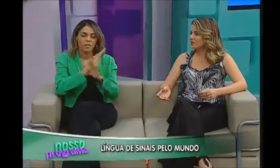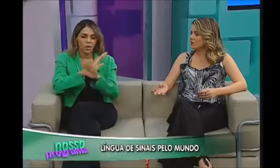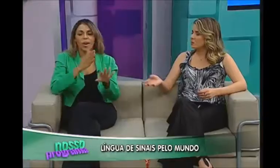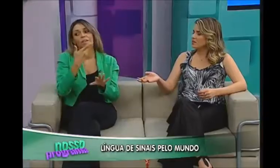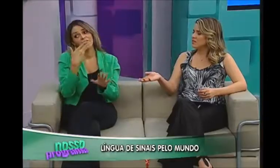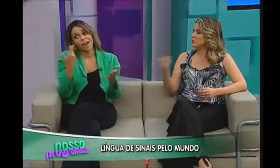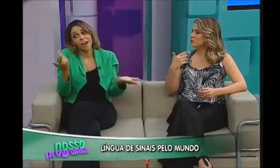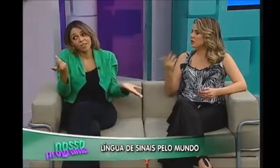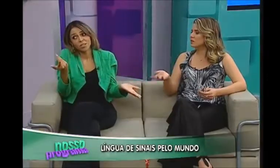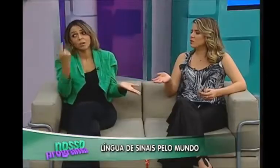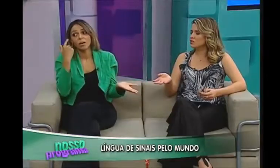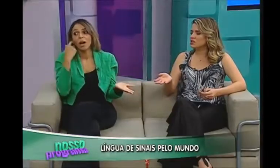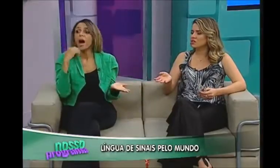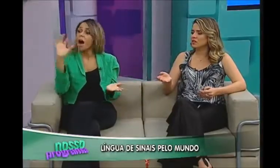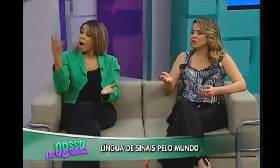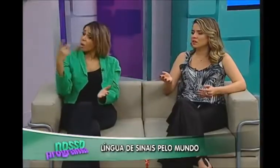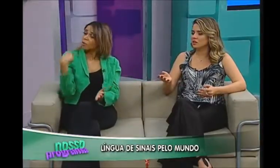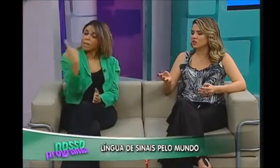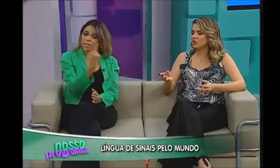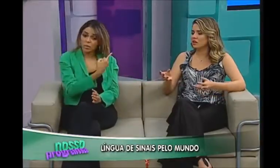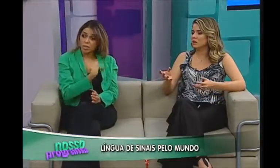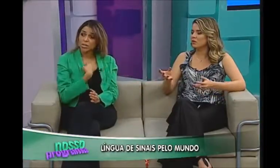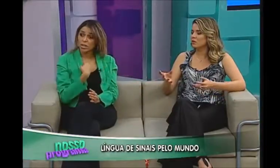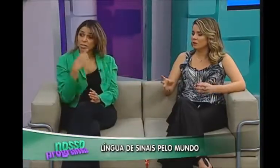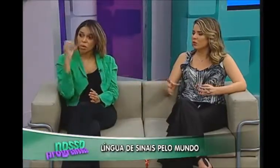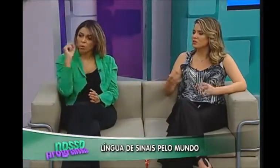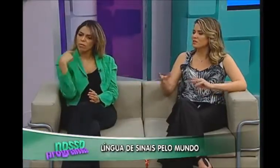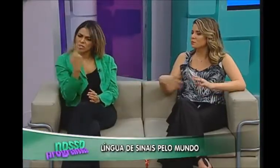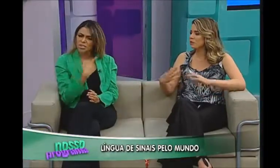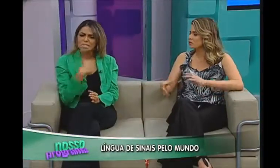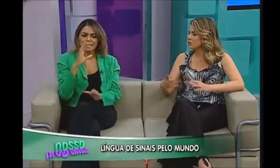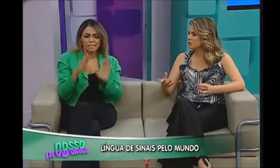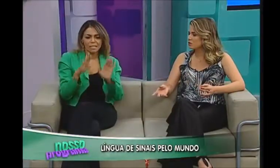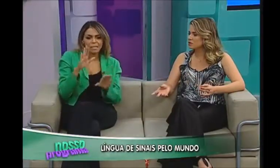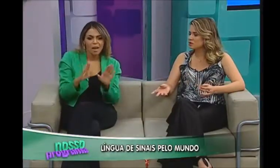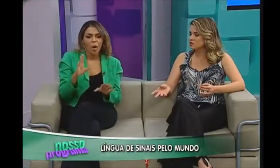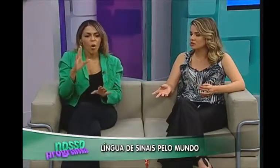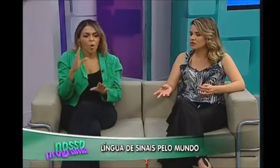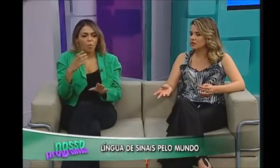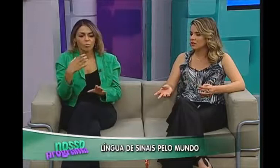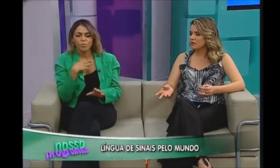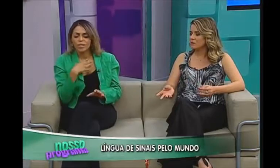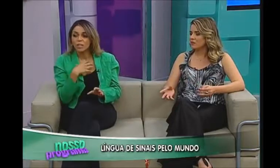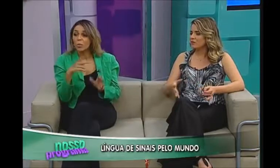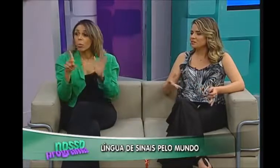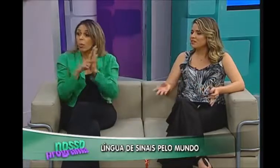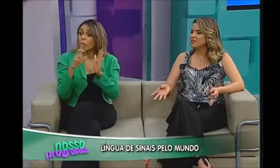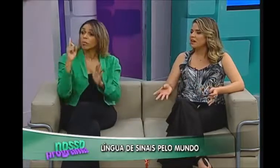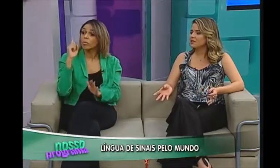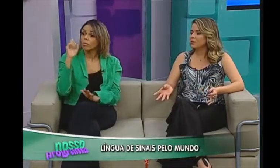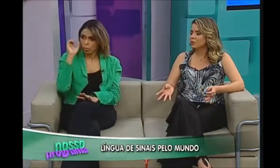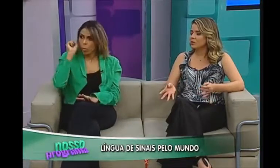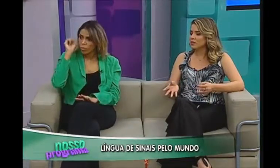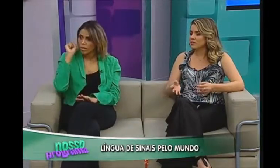Só. Mas isso acontece com a gente, né? A gente acaba colocando algumas expressões no dia a dia para facilitar essa